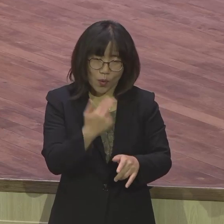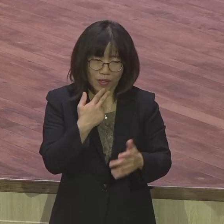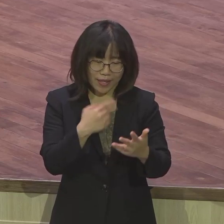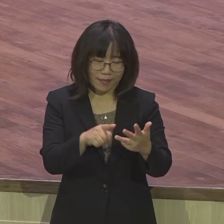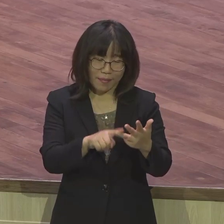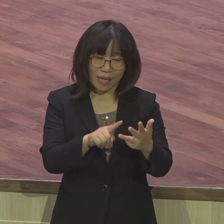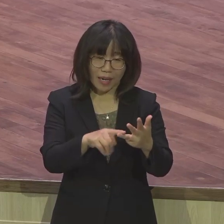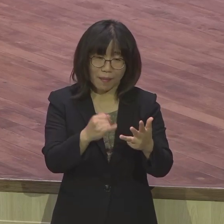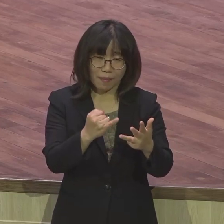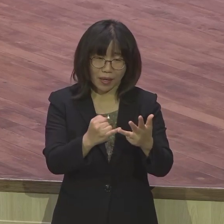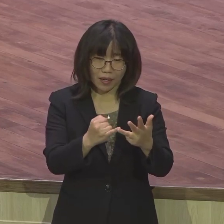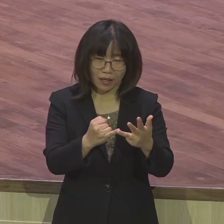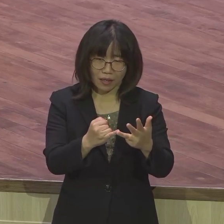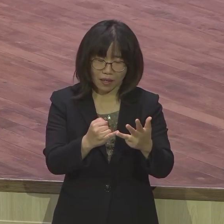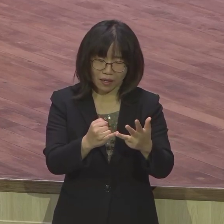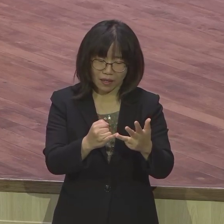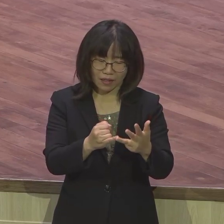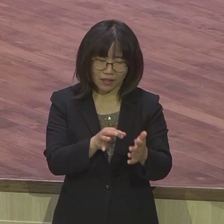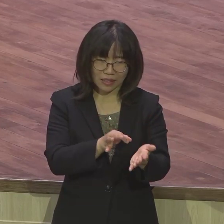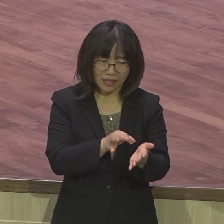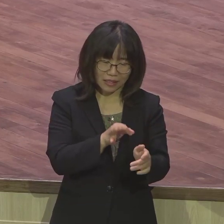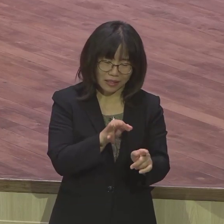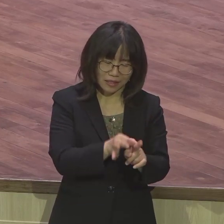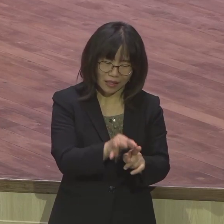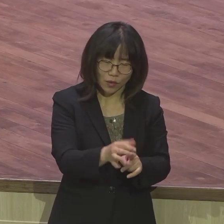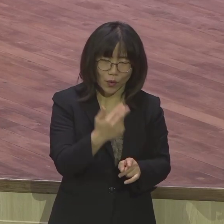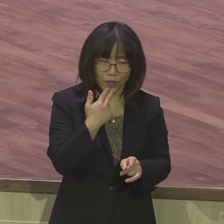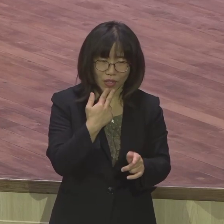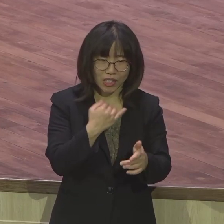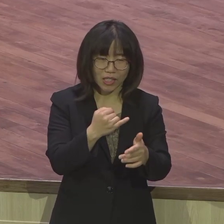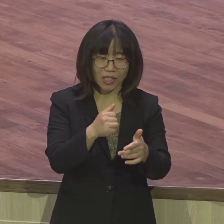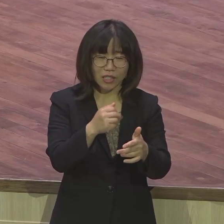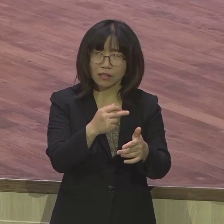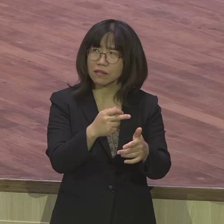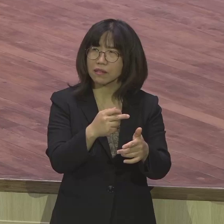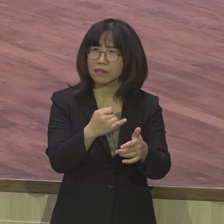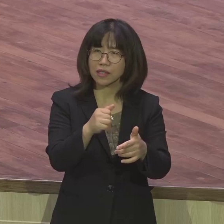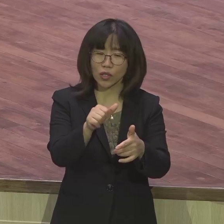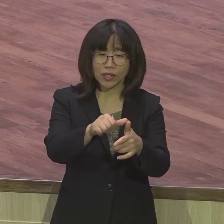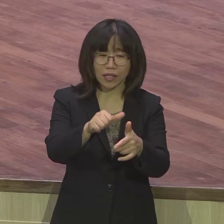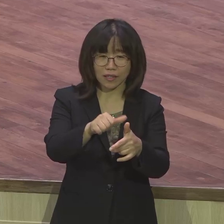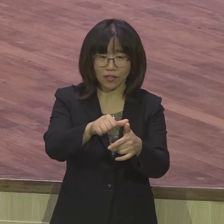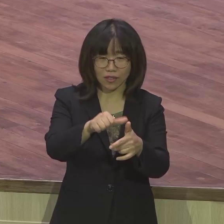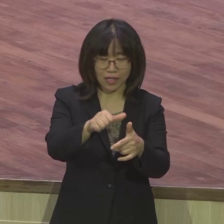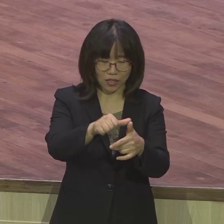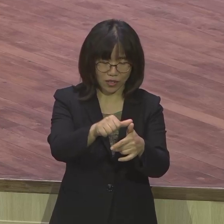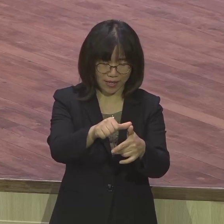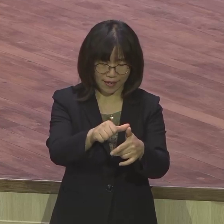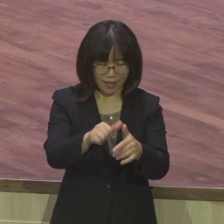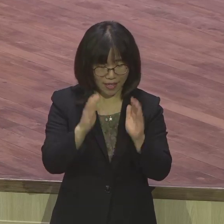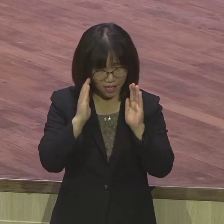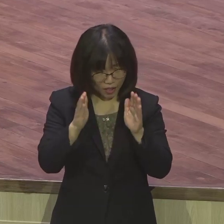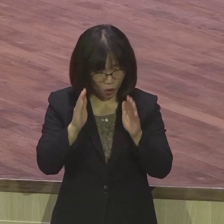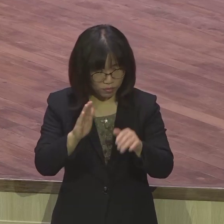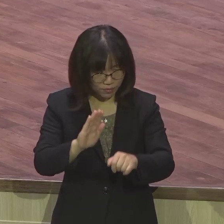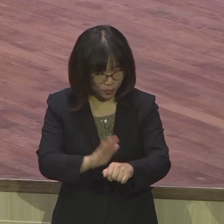넷째에게는 공부하라는 잔소리는 덜 했어요. 첫째에게 많이 했어요. 첫째가 제 닮아서 공부를